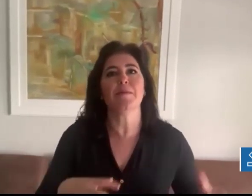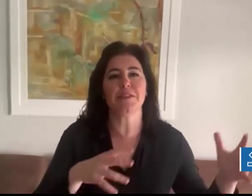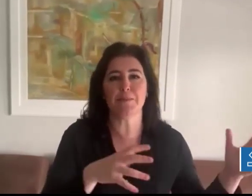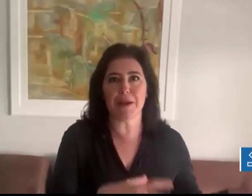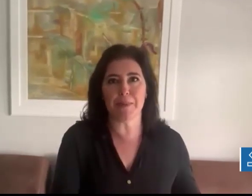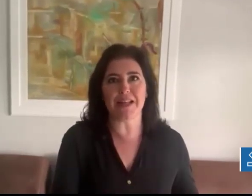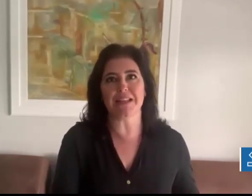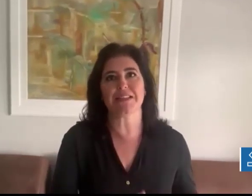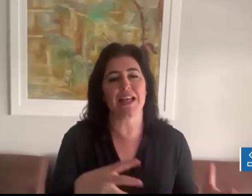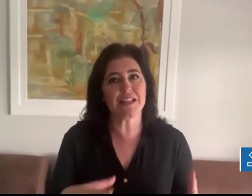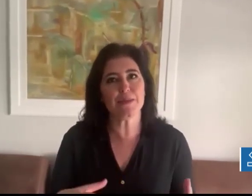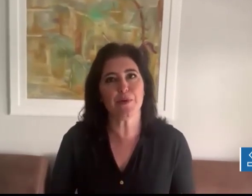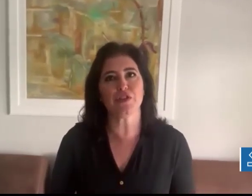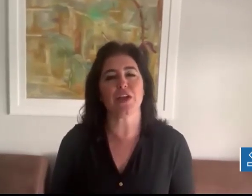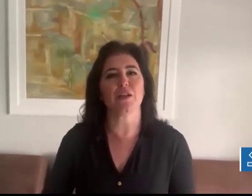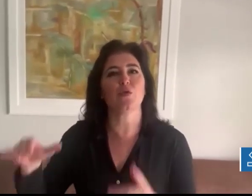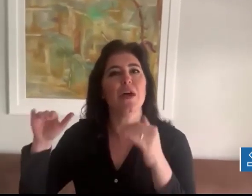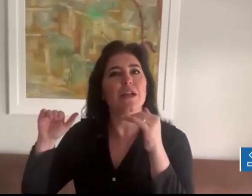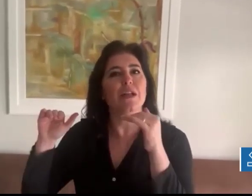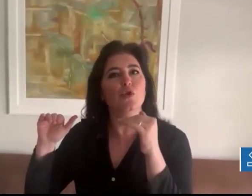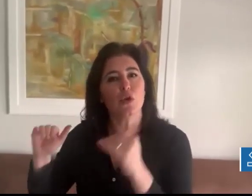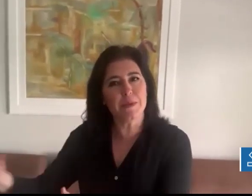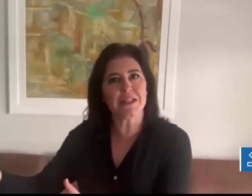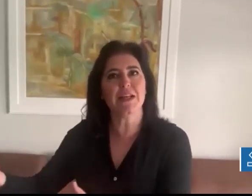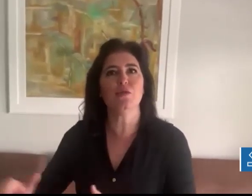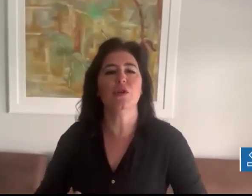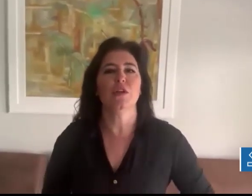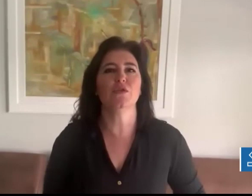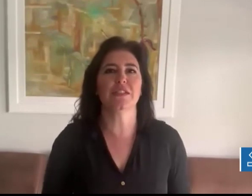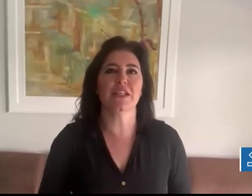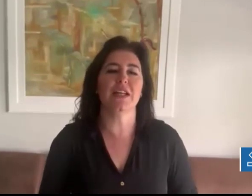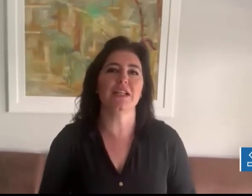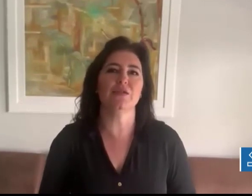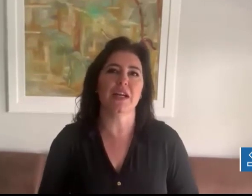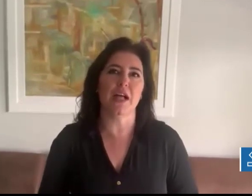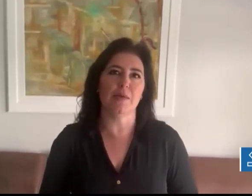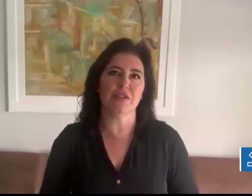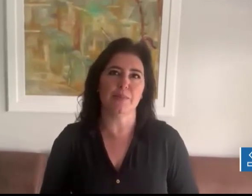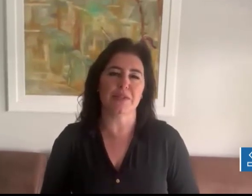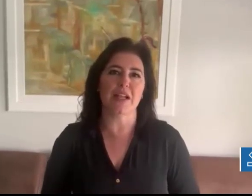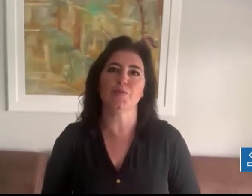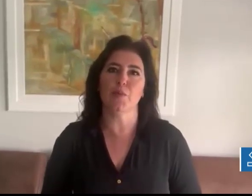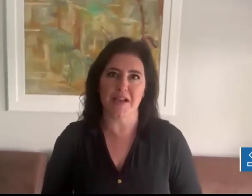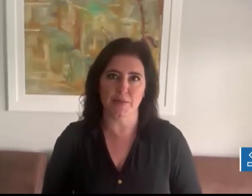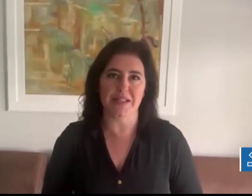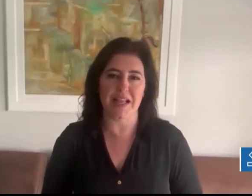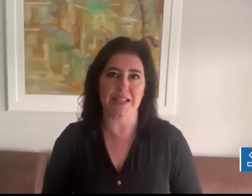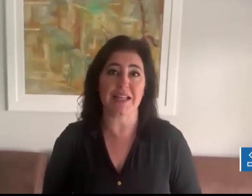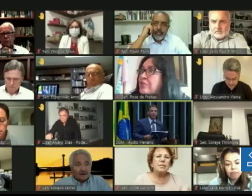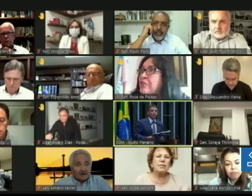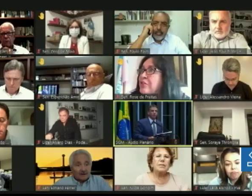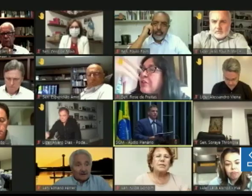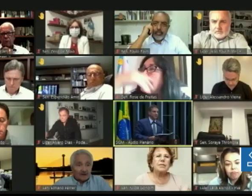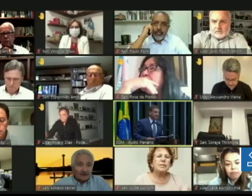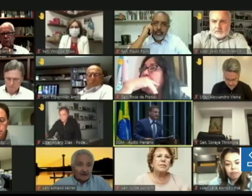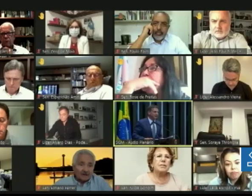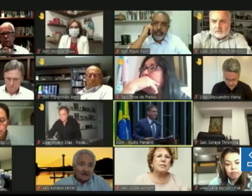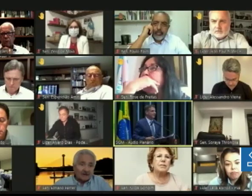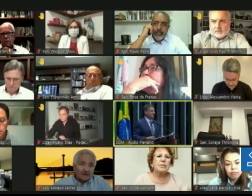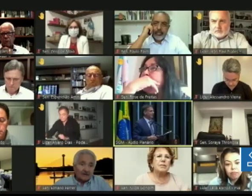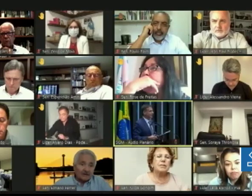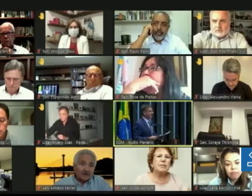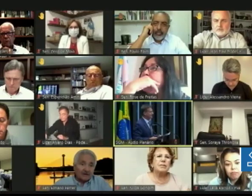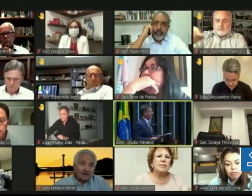agora se permaneça esse projeto dormitando nos escaninhos da Câmara dos Deputados por mais uma década.